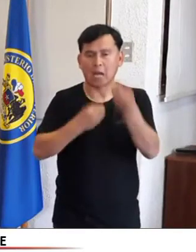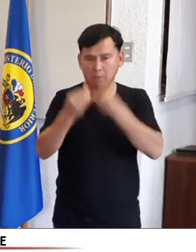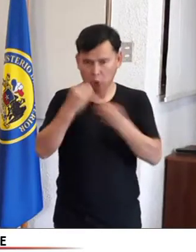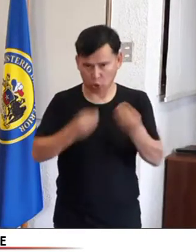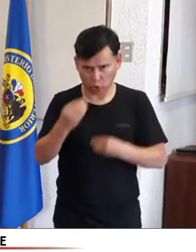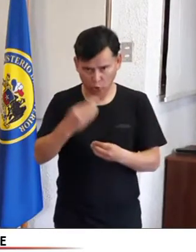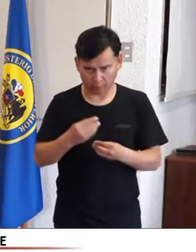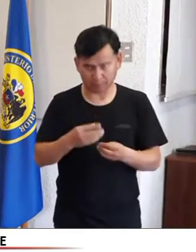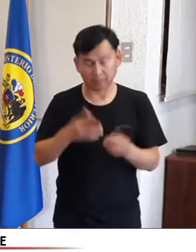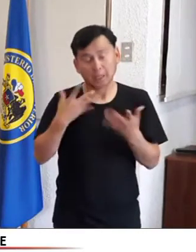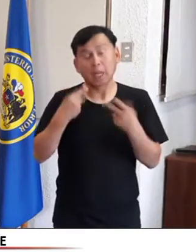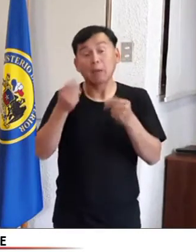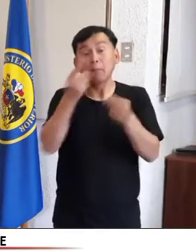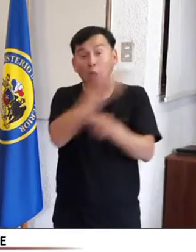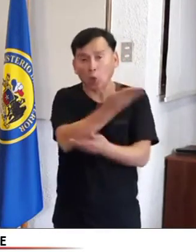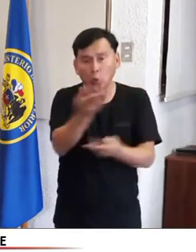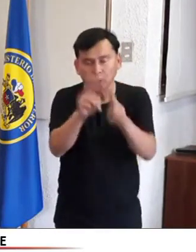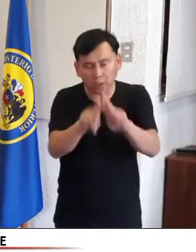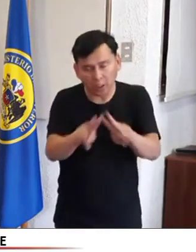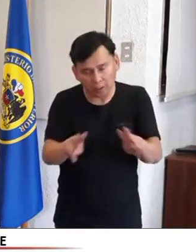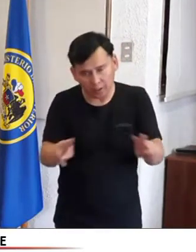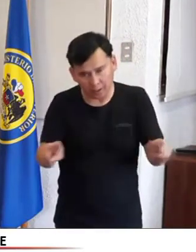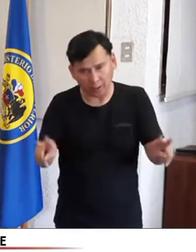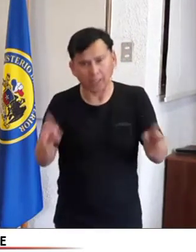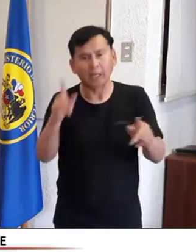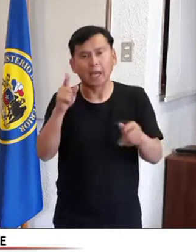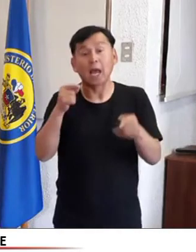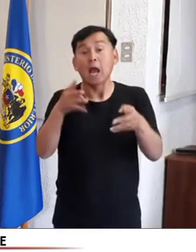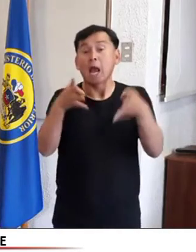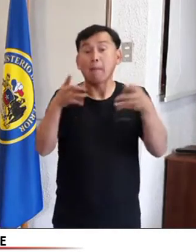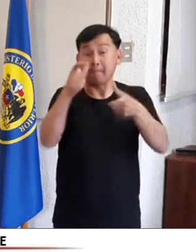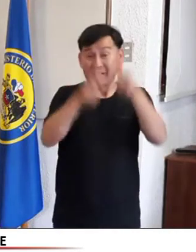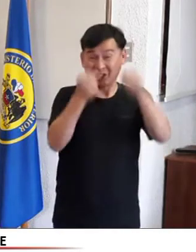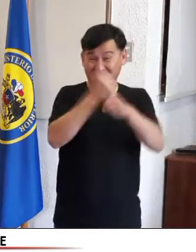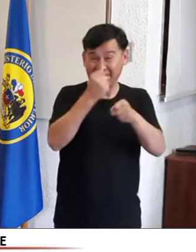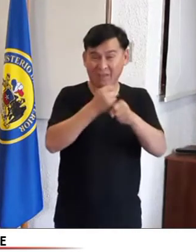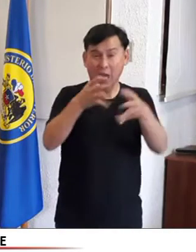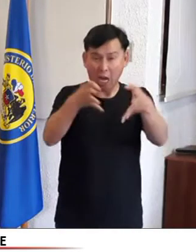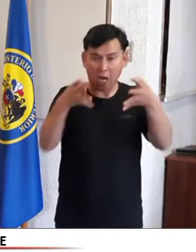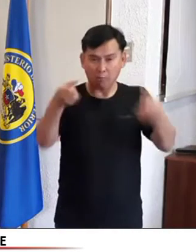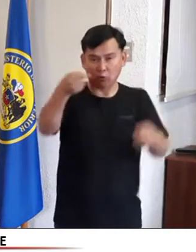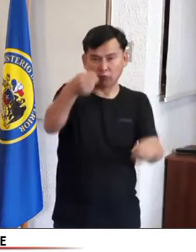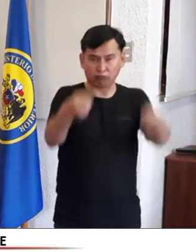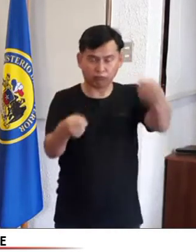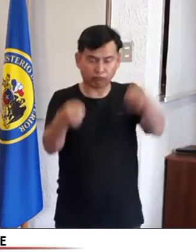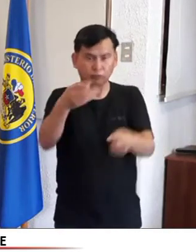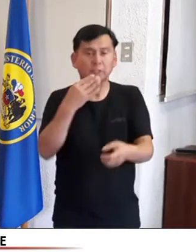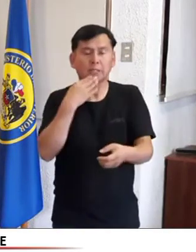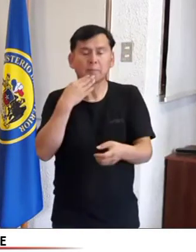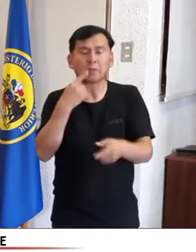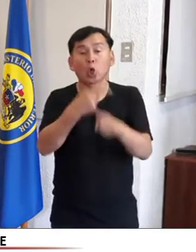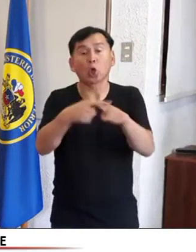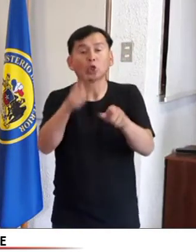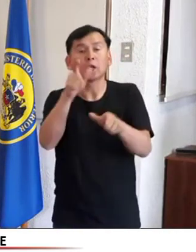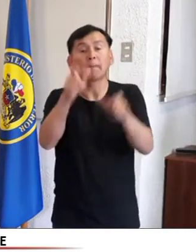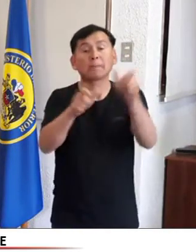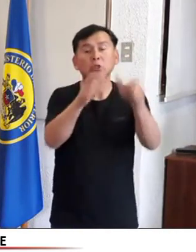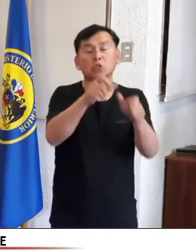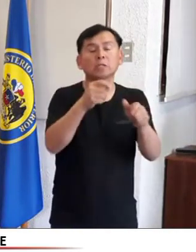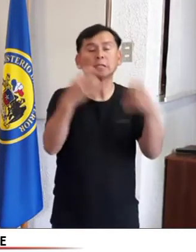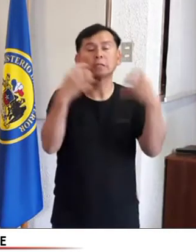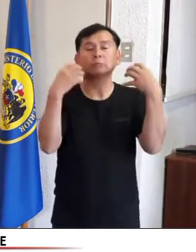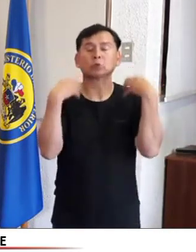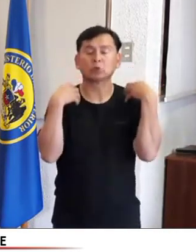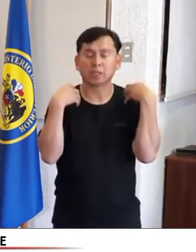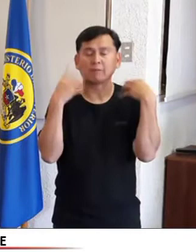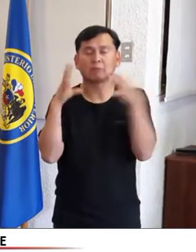esta noticia entregar tranquilidad tanto a todos los camioneros que hacen el esfuerzo de abastecernos en la región, como también a